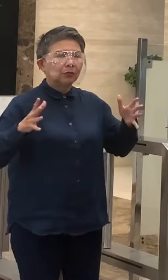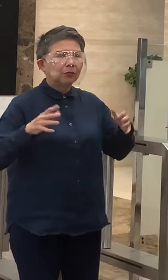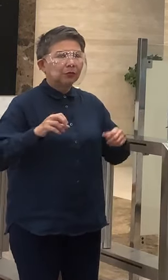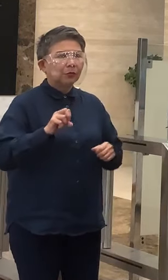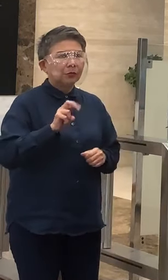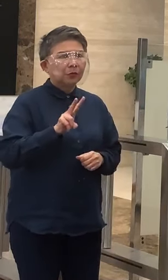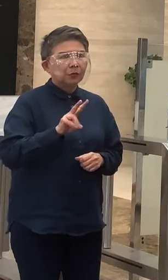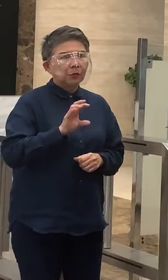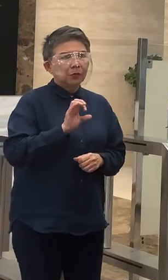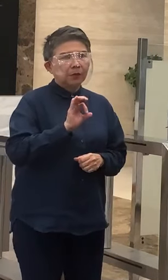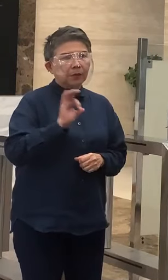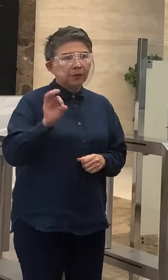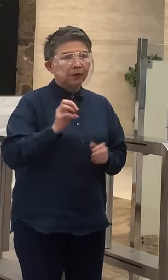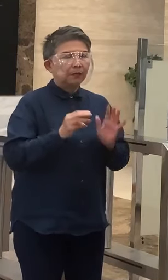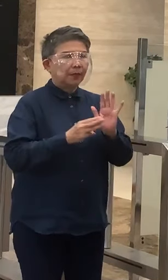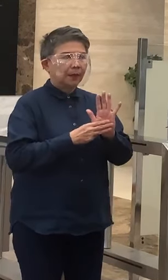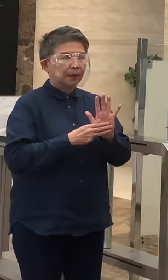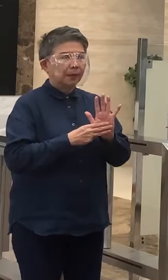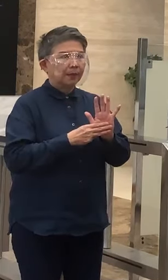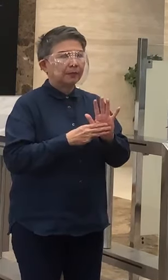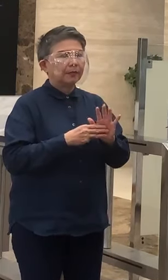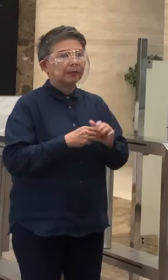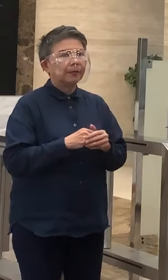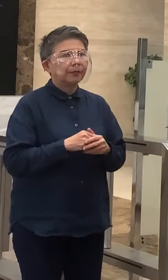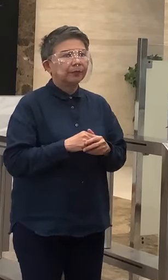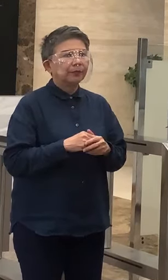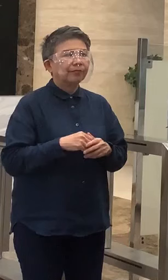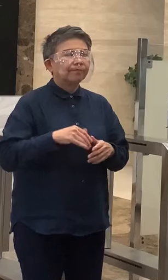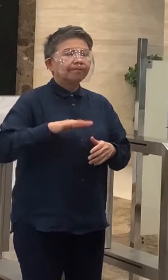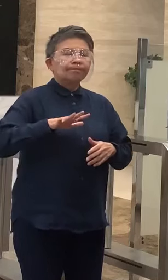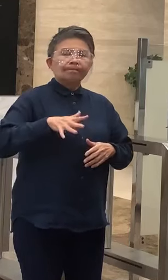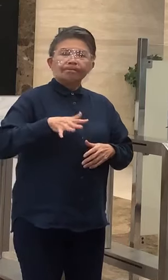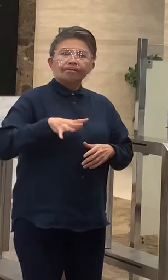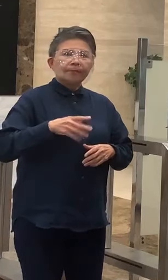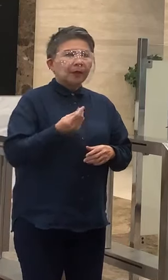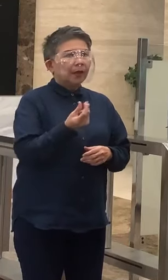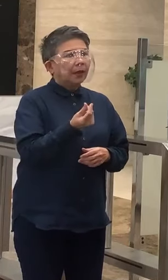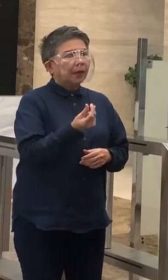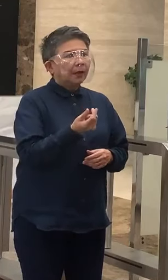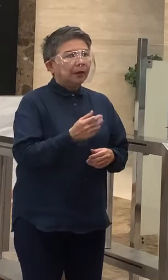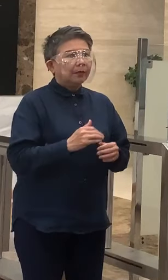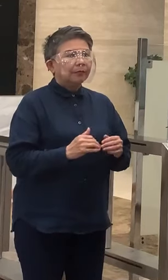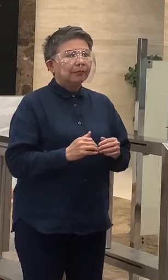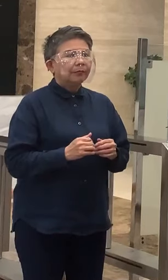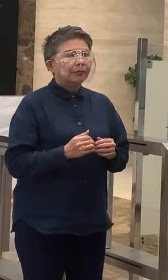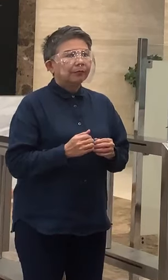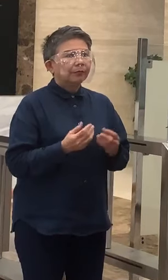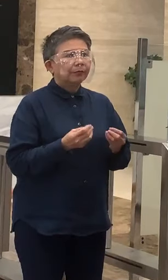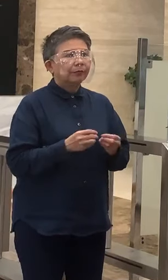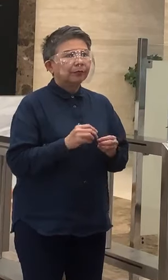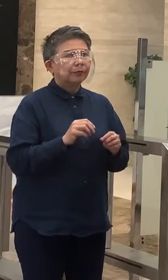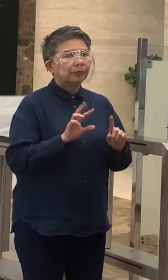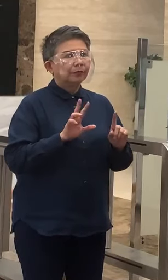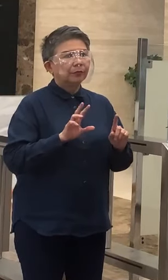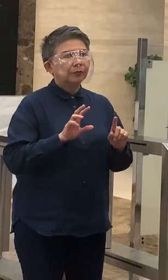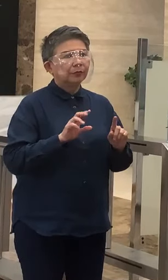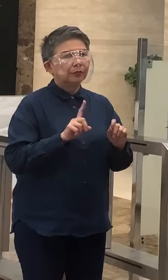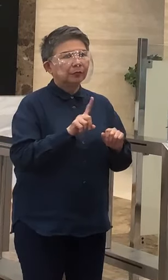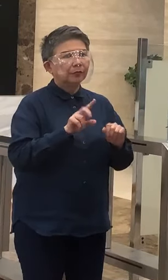2000 M2 yang diperkirakan harga mencapai 18